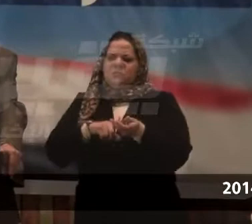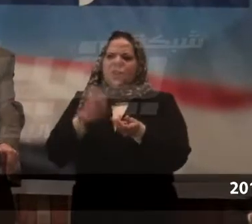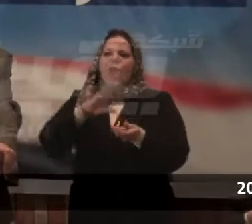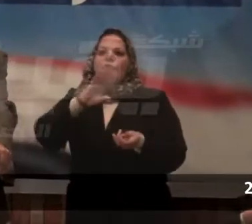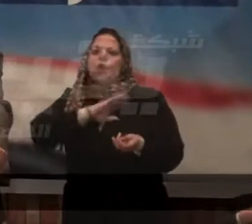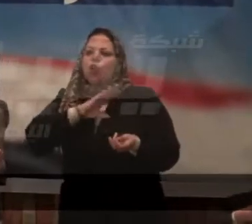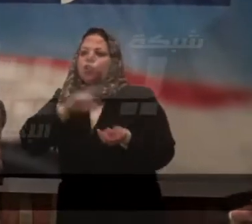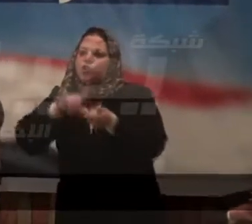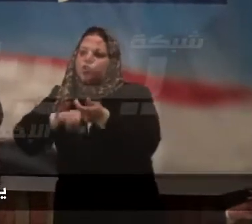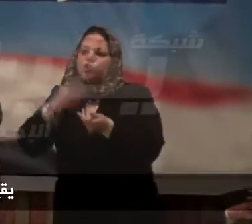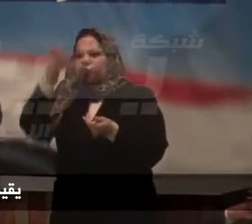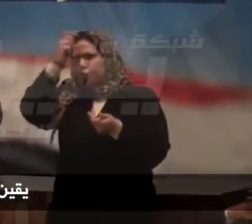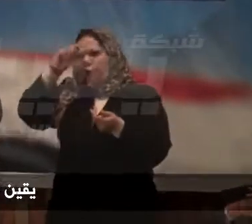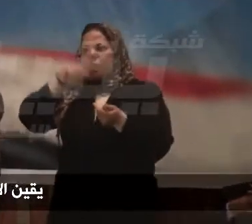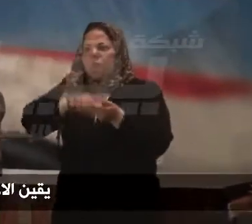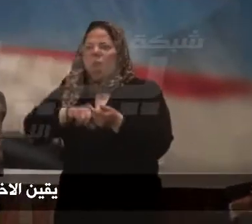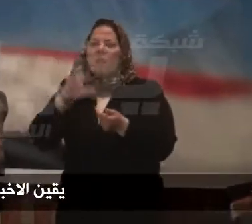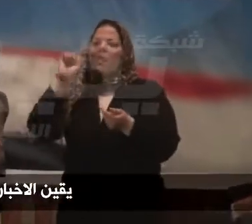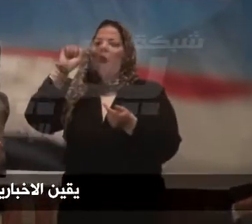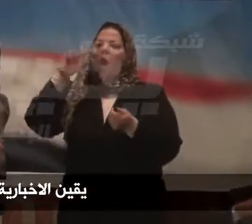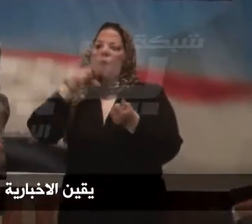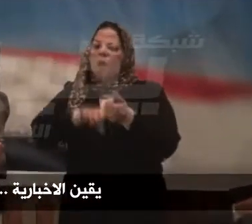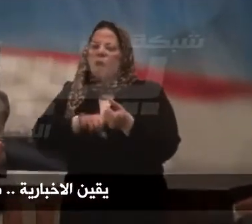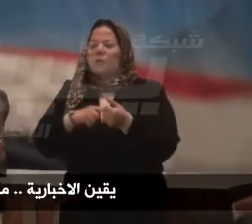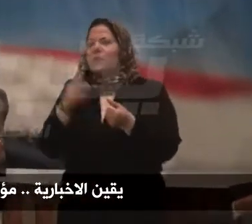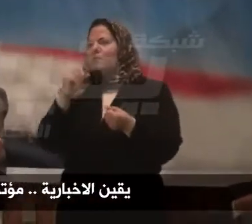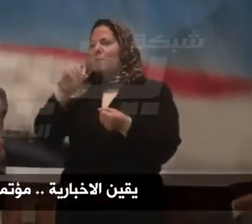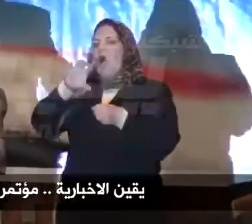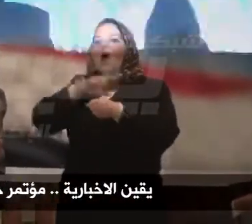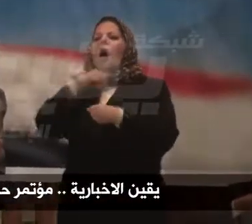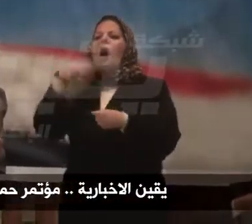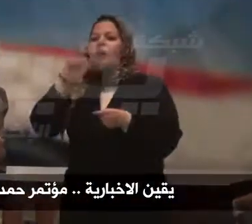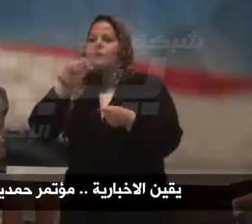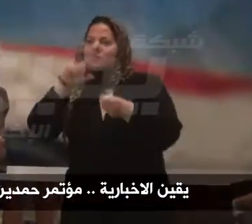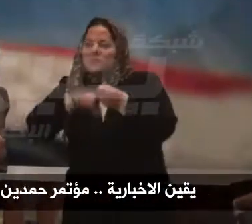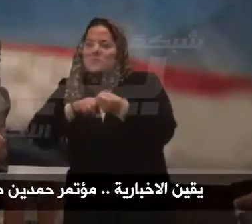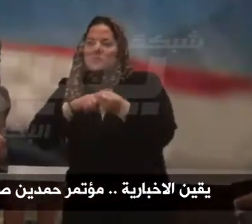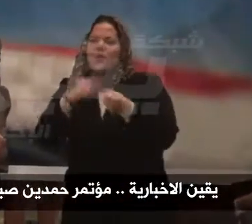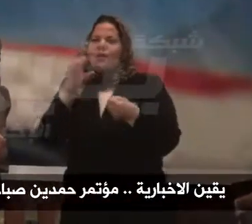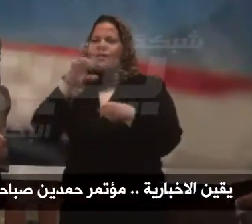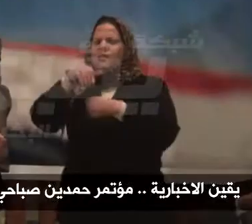الجيش والشرطة والنقابات، ثم القطاع الخاص.